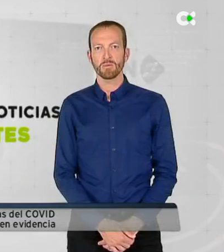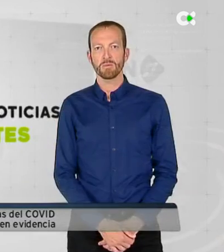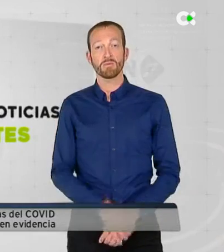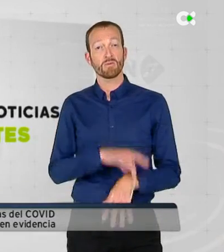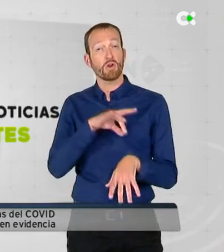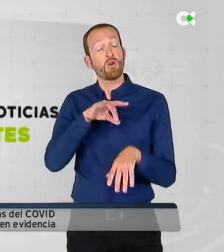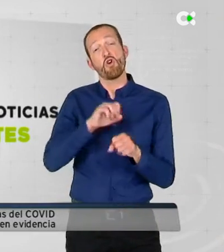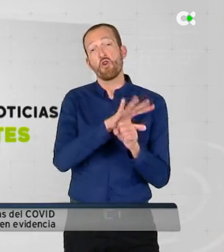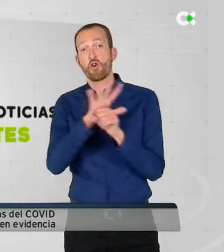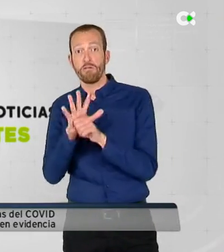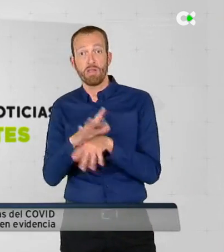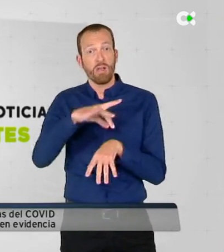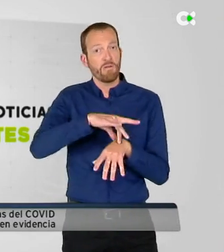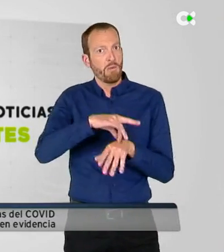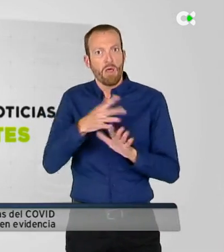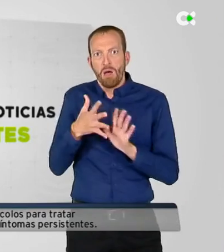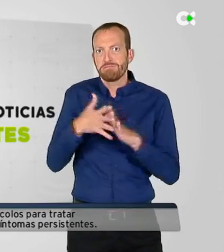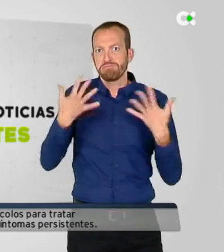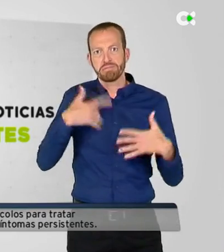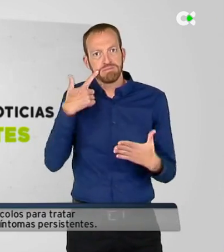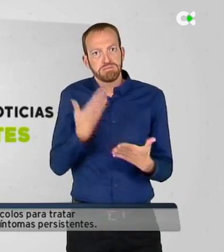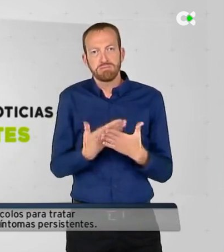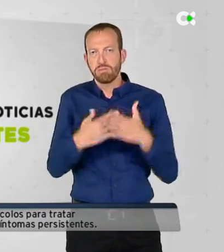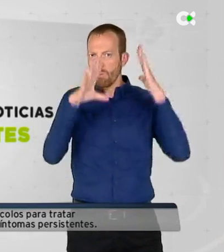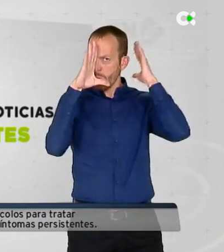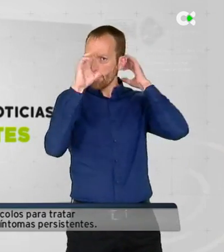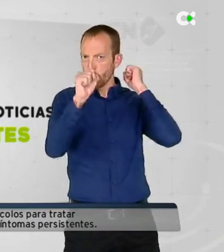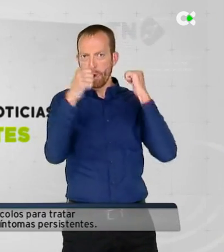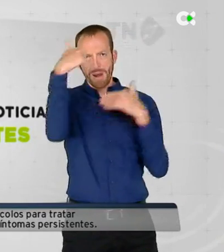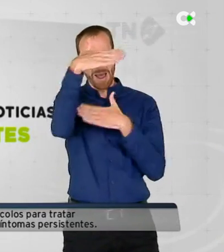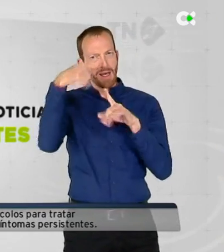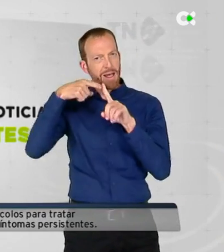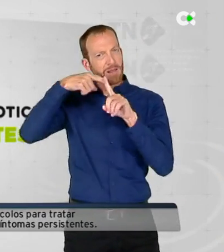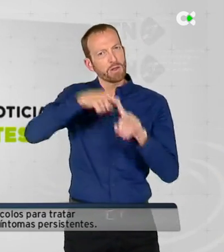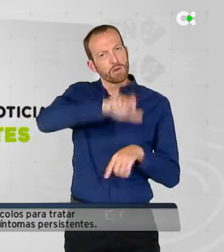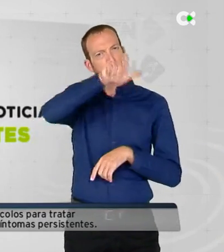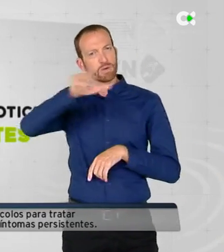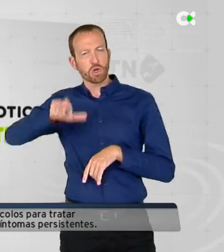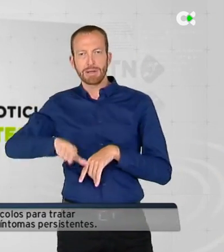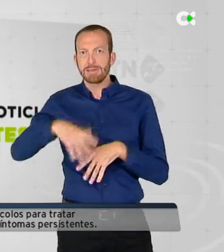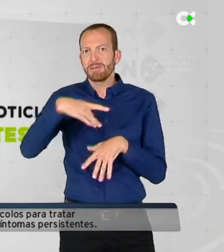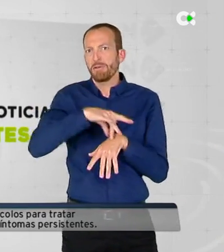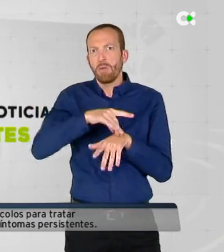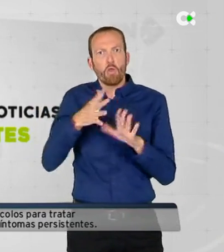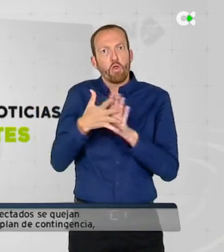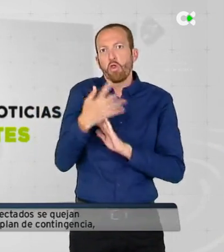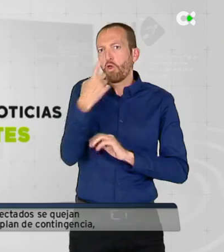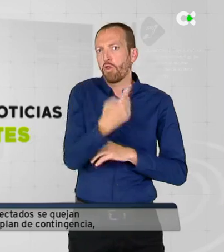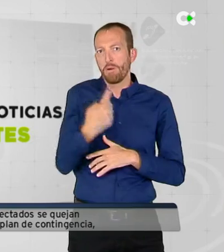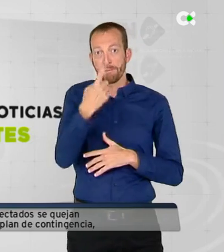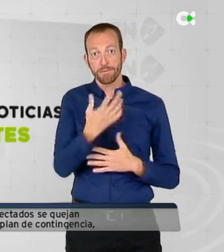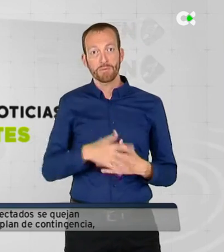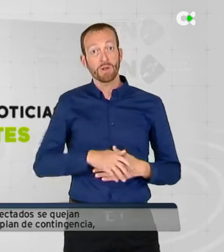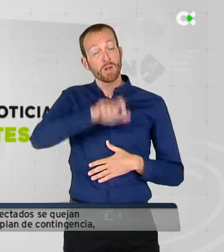Las secuelas del COVID han dejado en evidencia la falta de protocolos para tratar a los enfermos con síntomas persistentes. Los